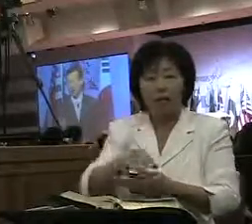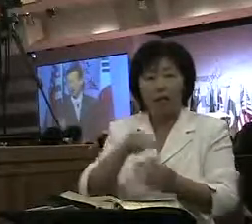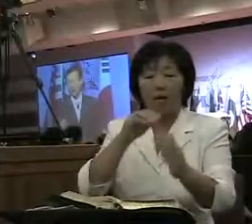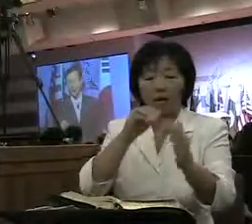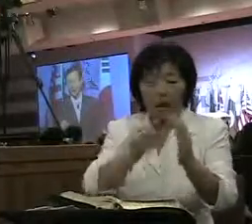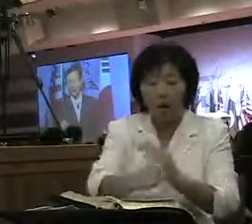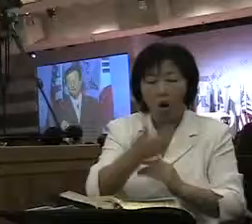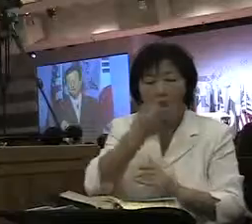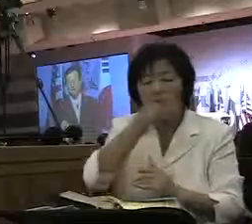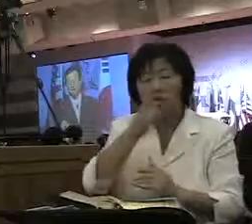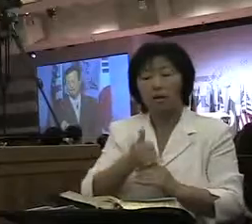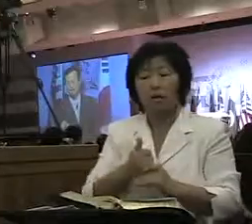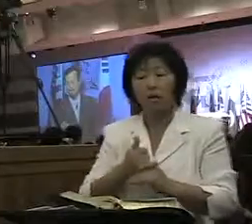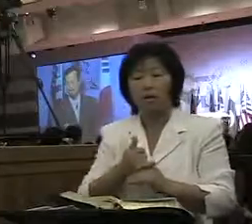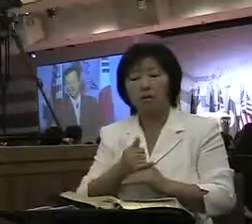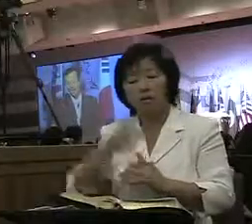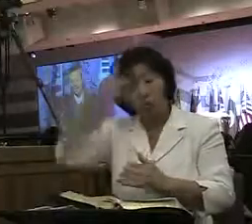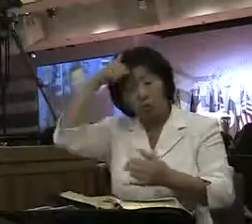것이 제단이거든요.